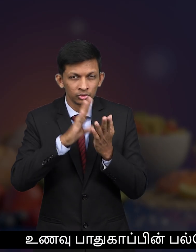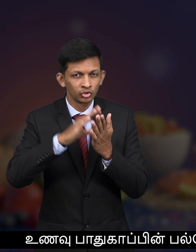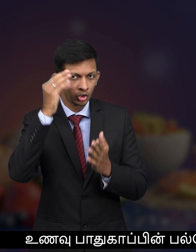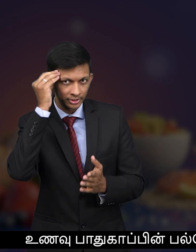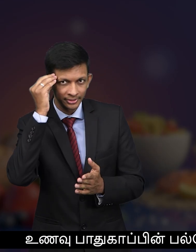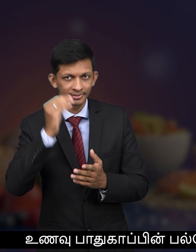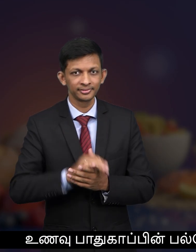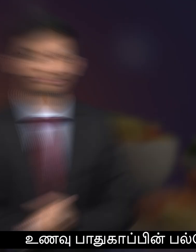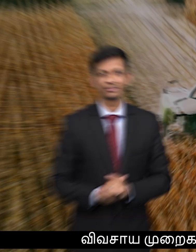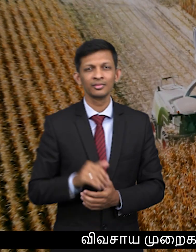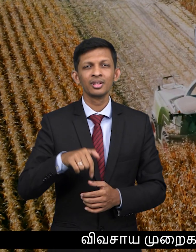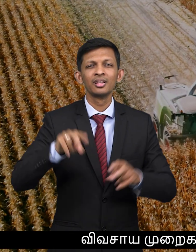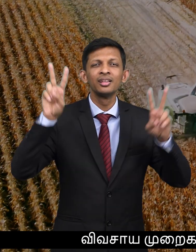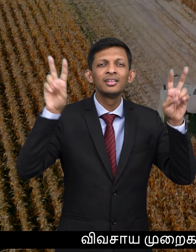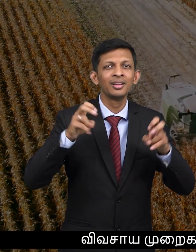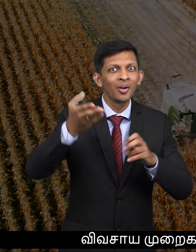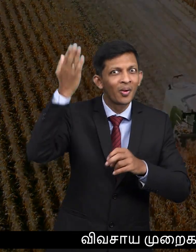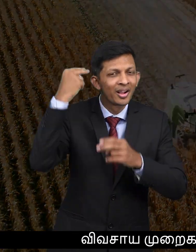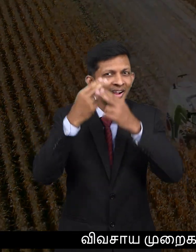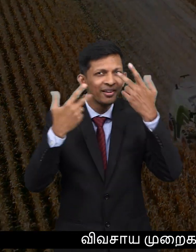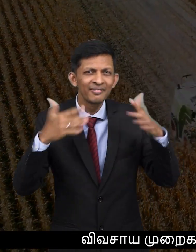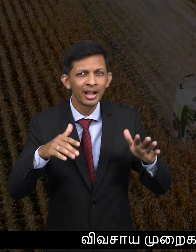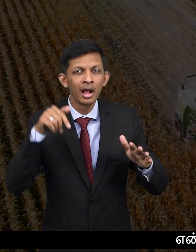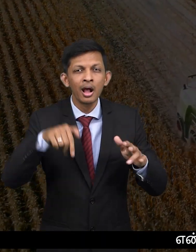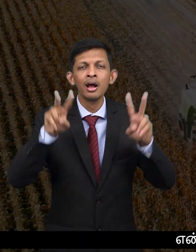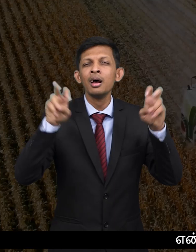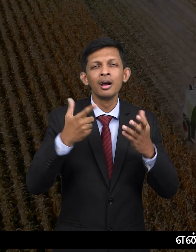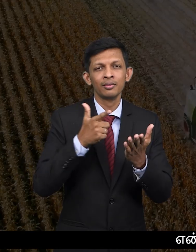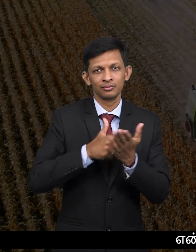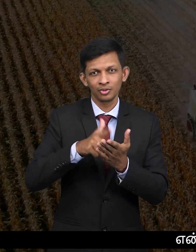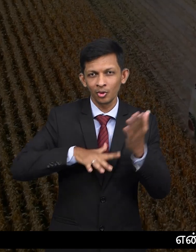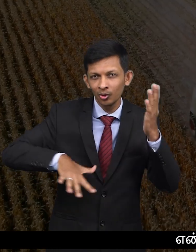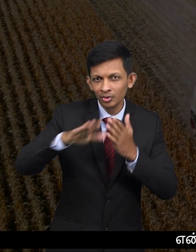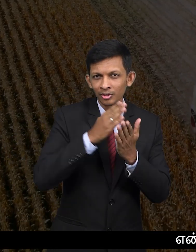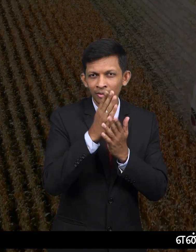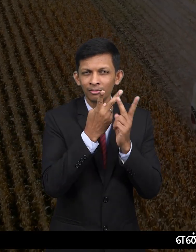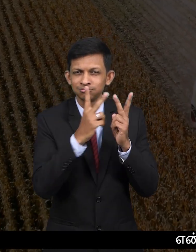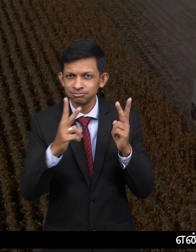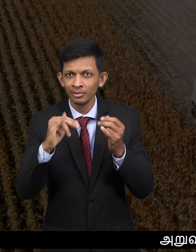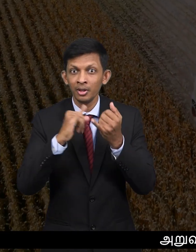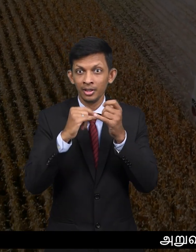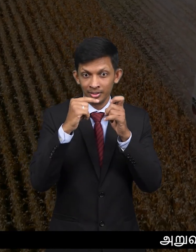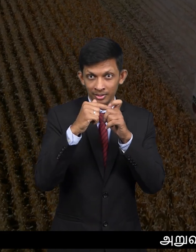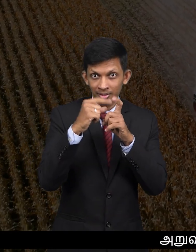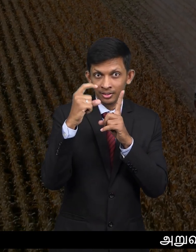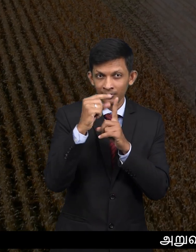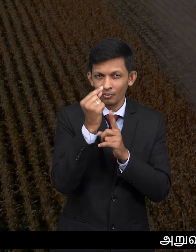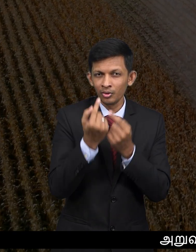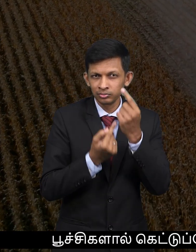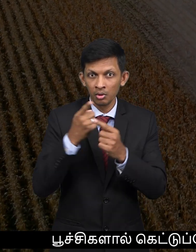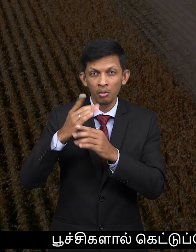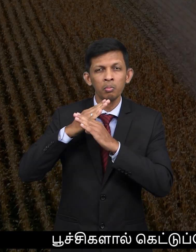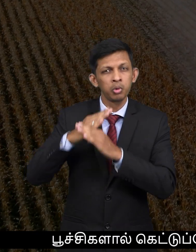அறிவீர்கள். விவசாய முறைகள் மற்றும் விதை பாதுகாப்பு என்ற தலைப்பில் அறுவடைக்கு